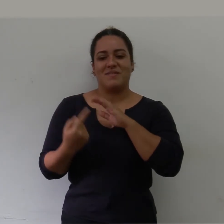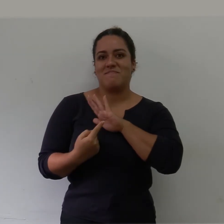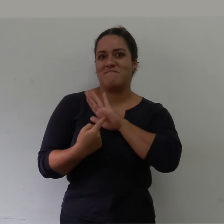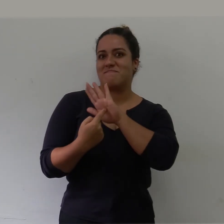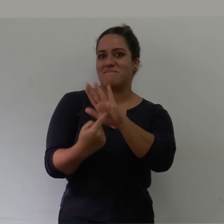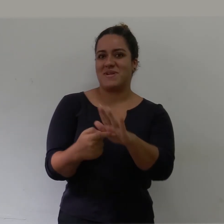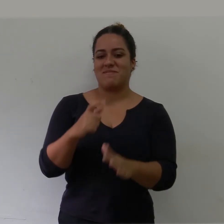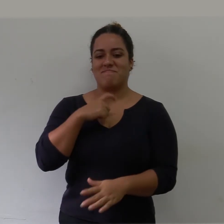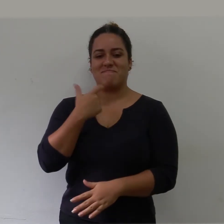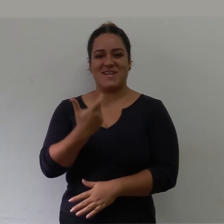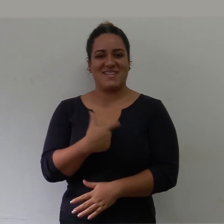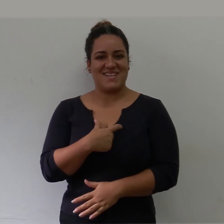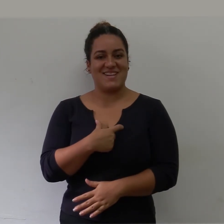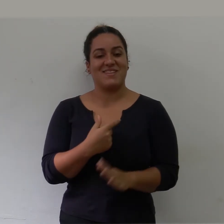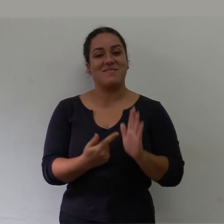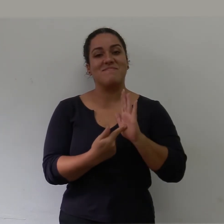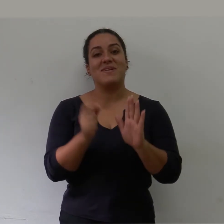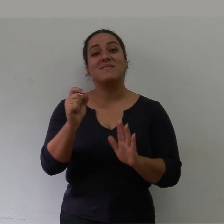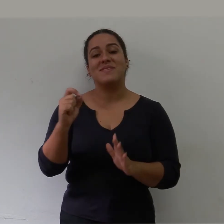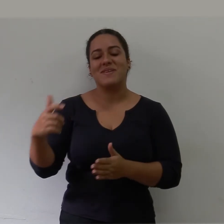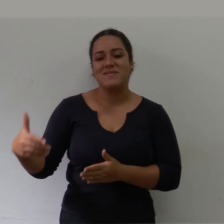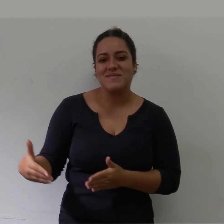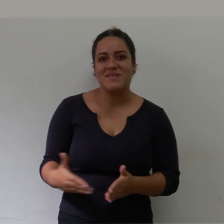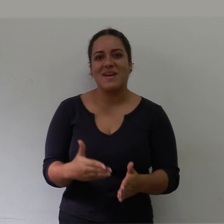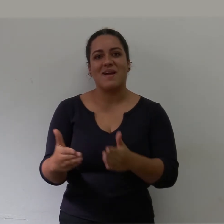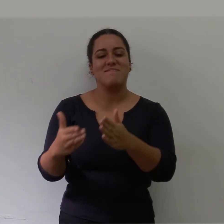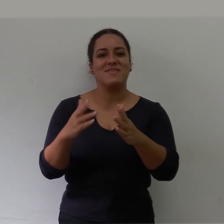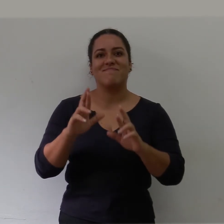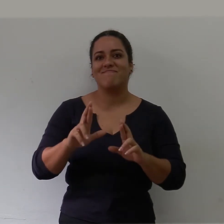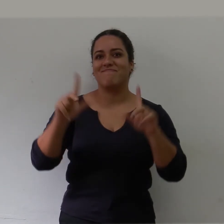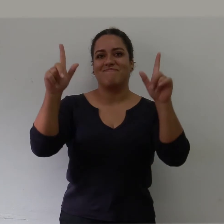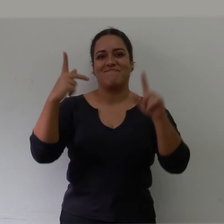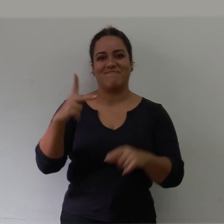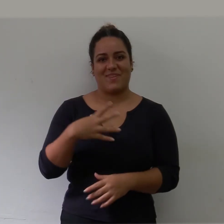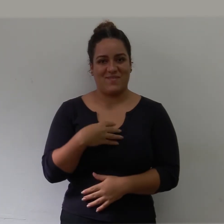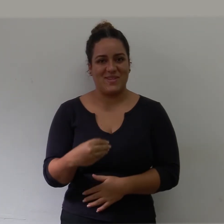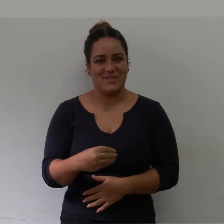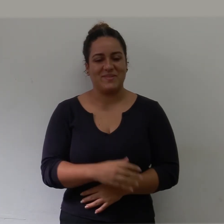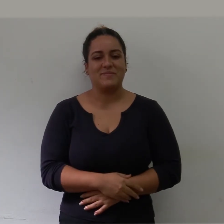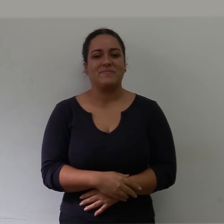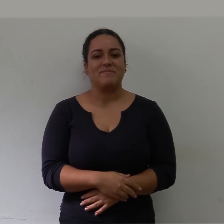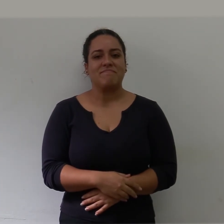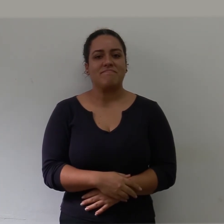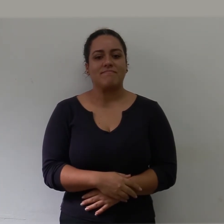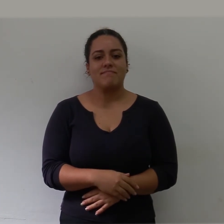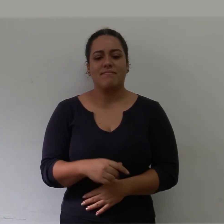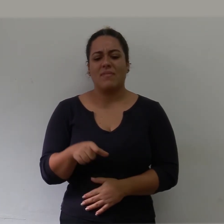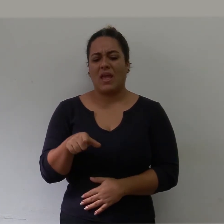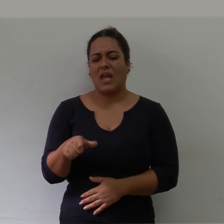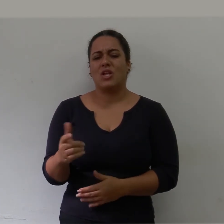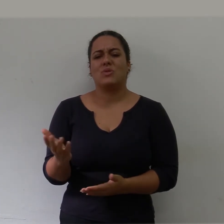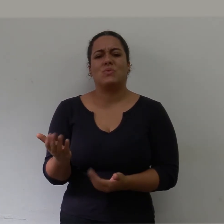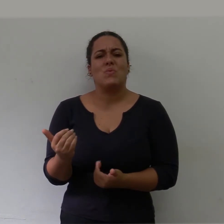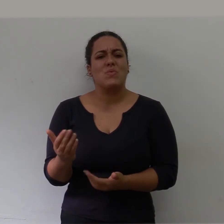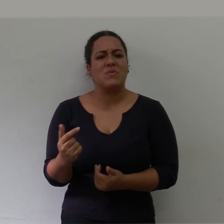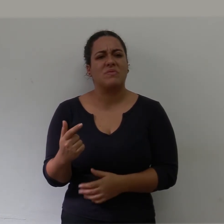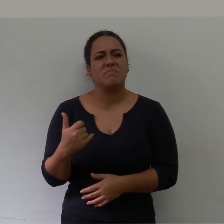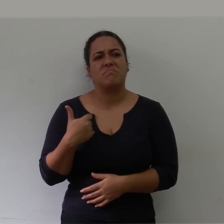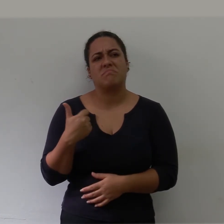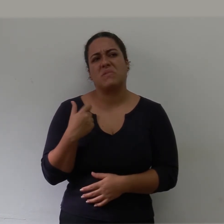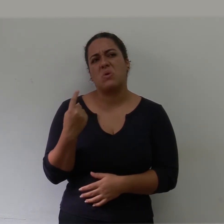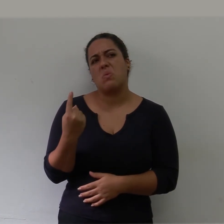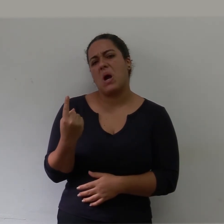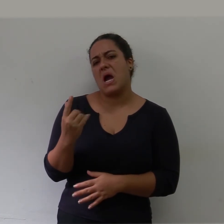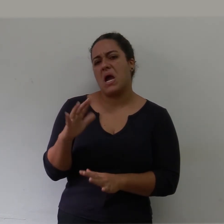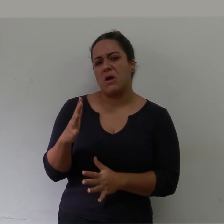exibe a medalha que representa uma trajetória singular. Foi muito novinho, ele tinha 1 ano e